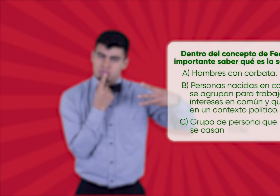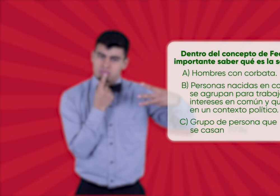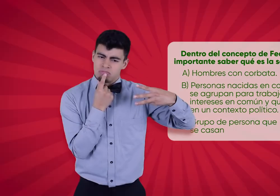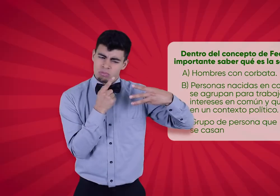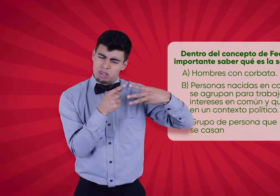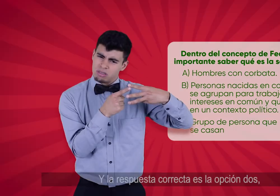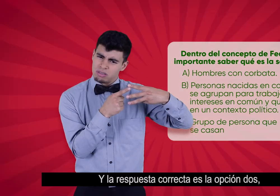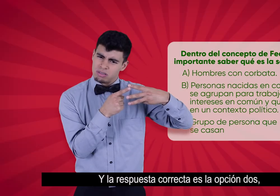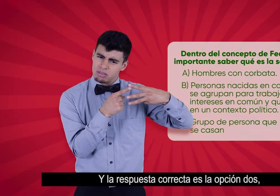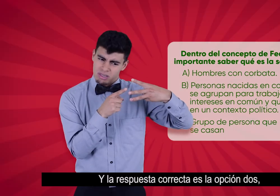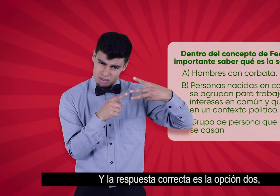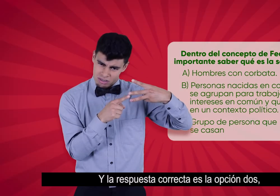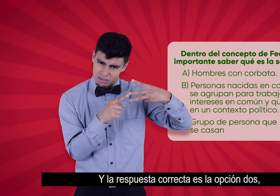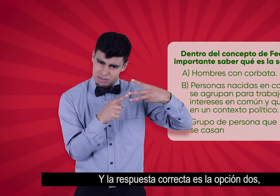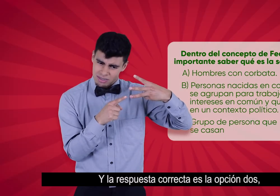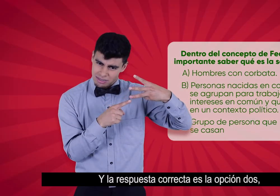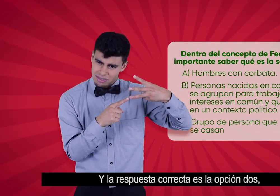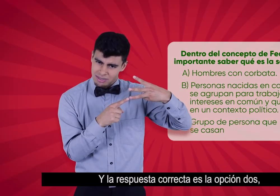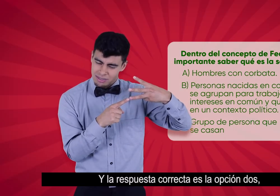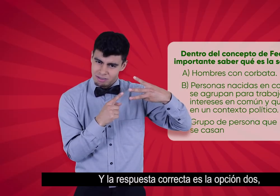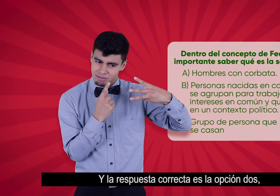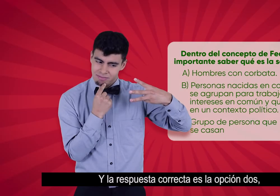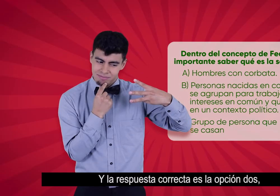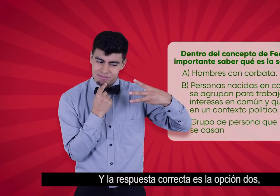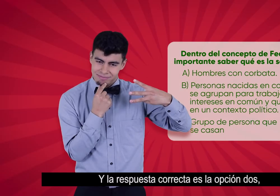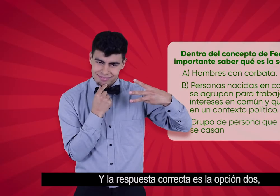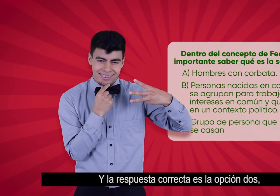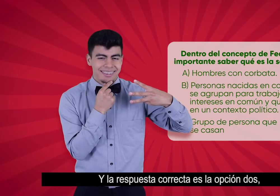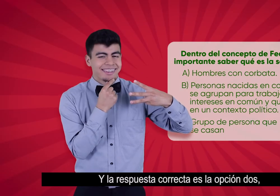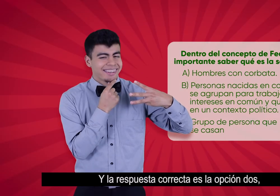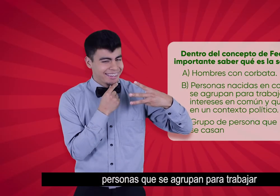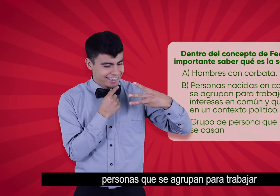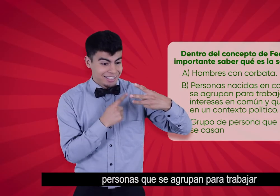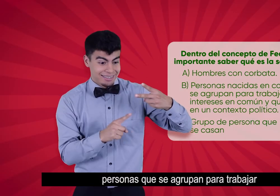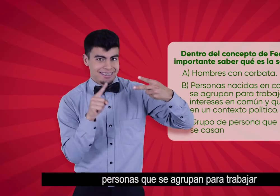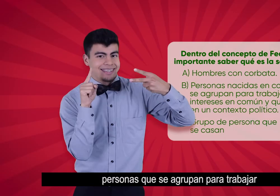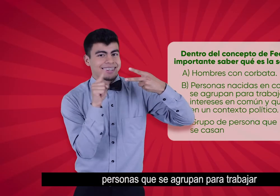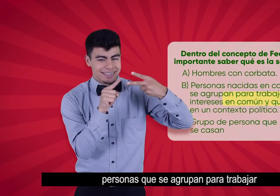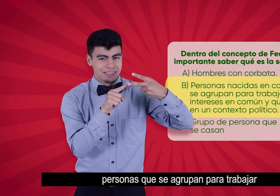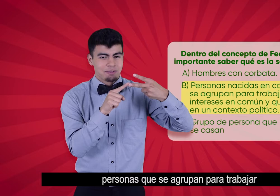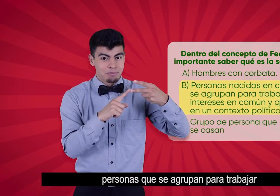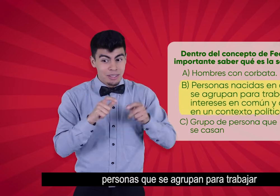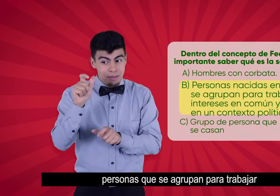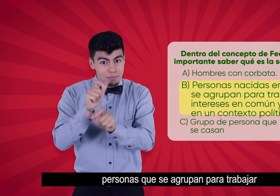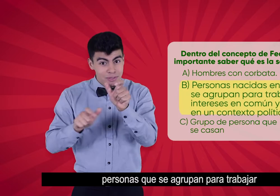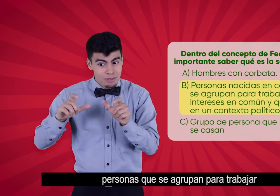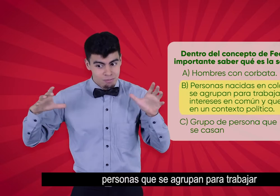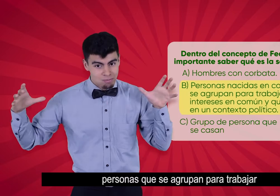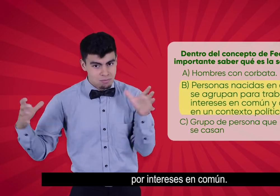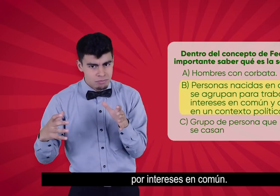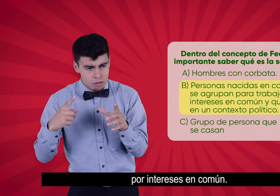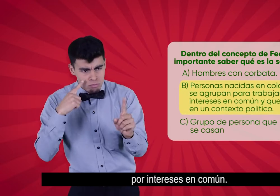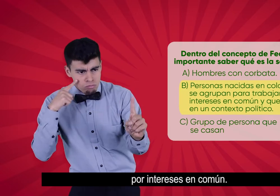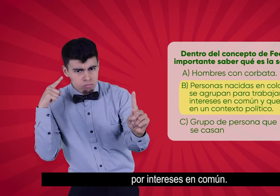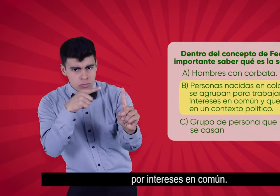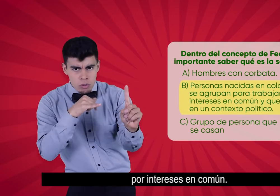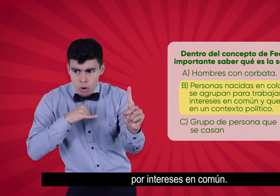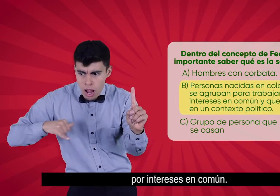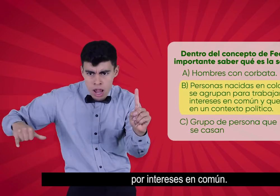Y la respuesta correcta es la opción 2. PERSONAS QUE SE AGRUPAN PARA TRABAJAR POR INTERESES EN COMÚN.